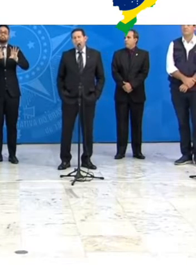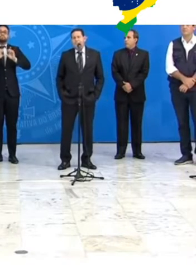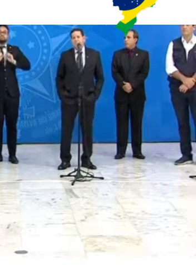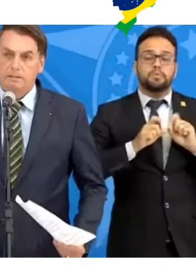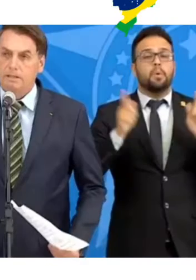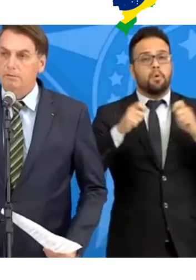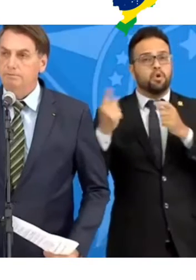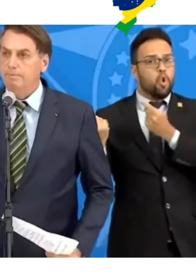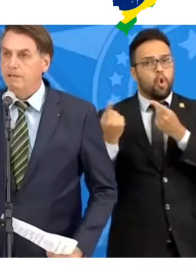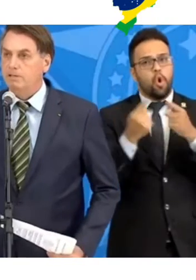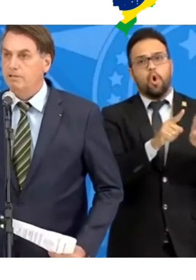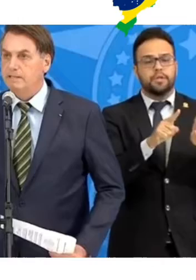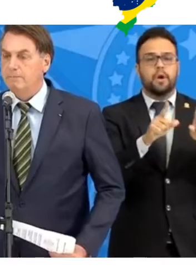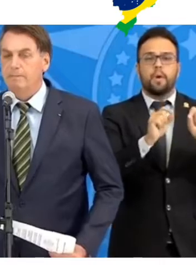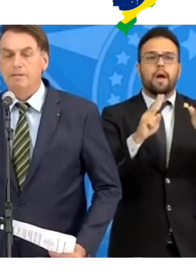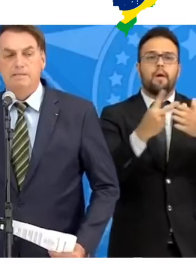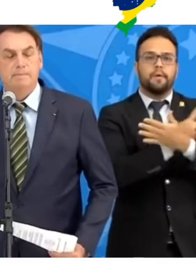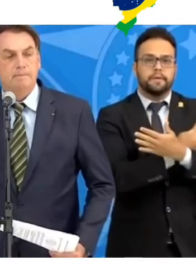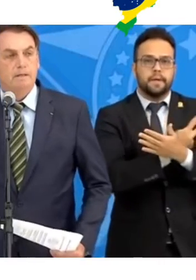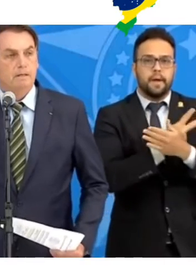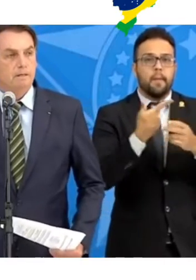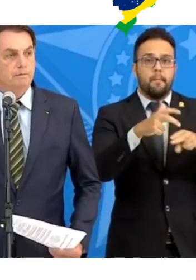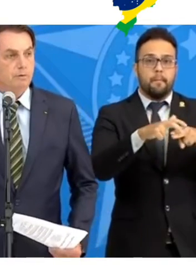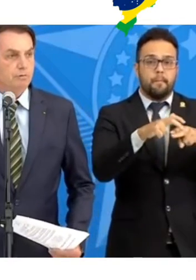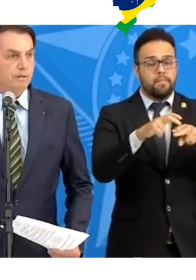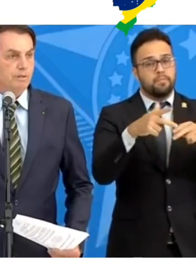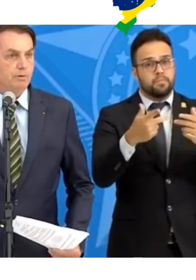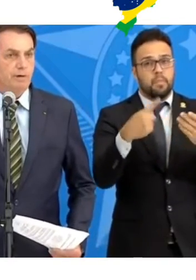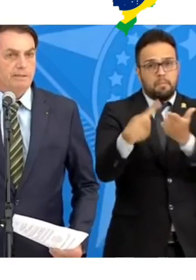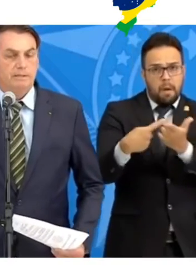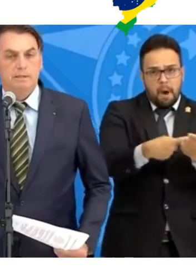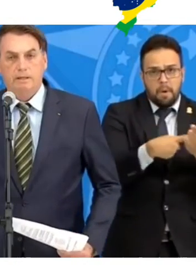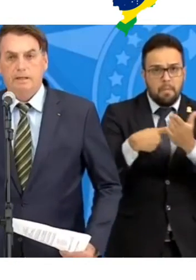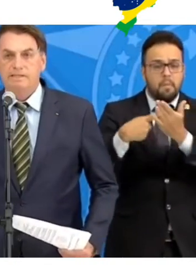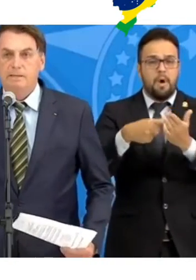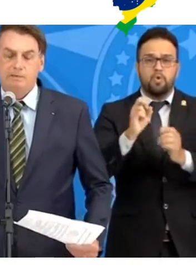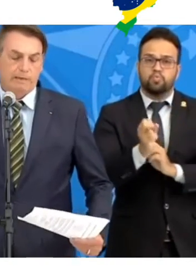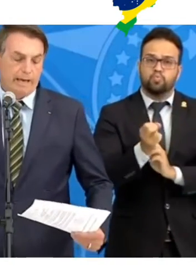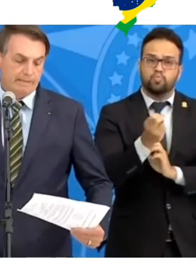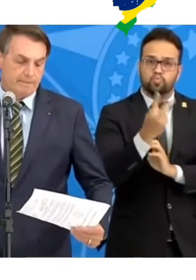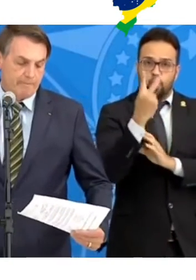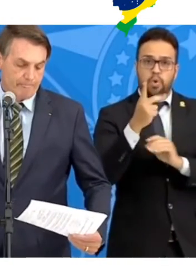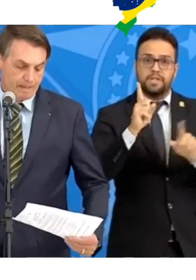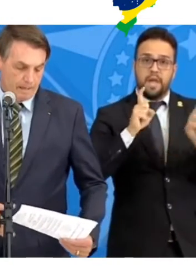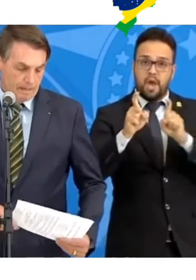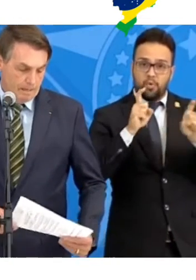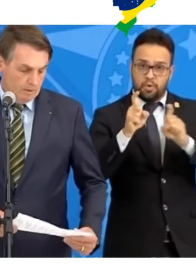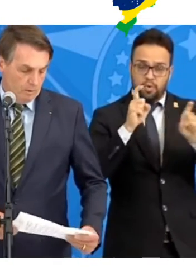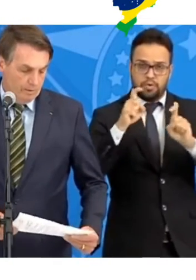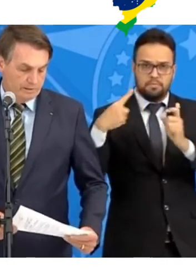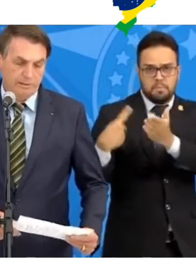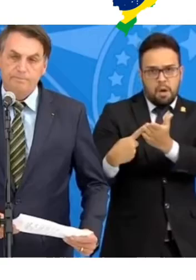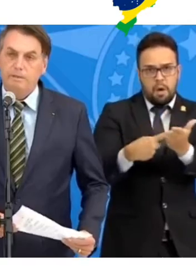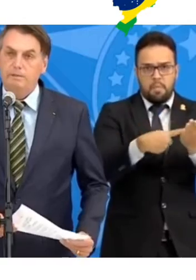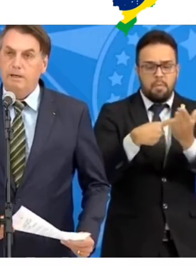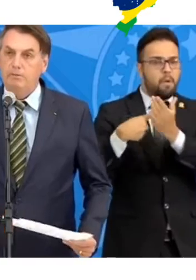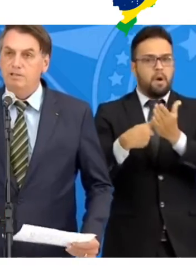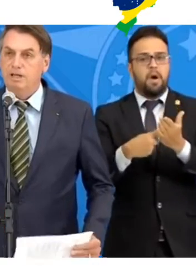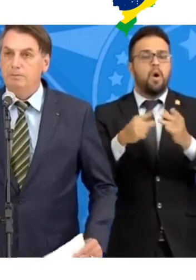combatido. Então, partindo dessa premissa, foram 2 reuniões excepcionais,